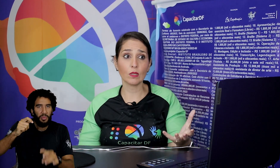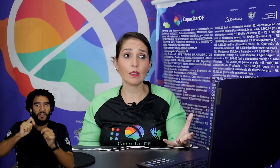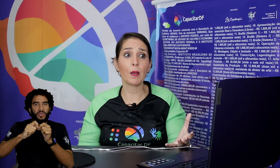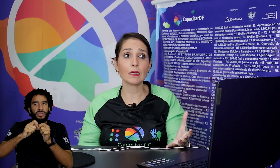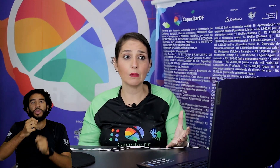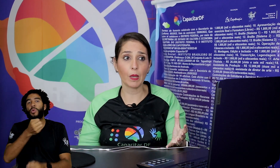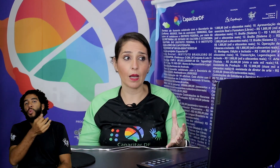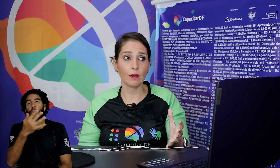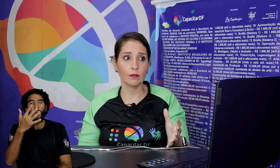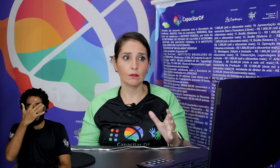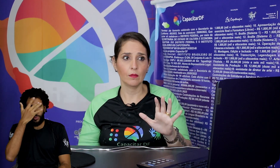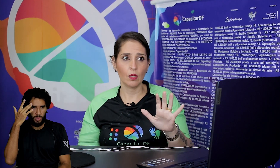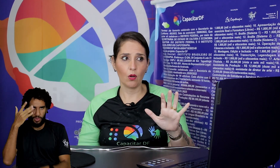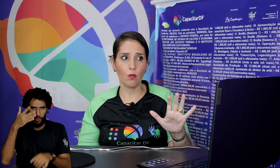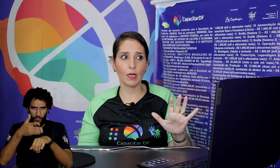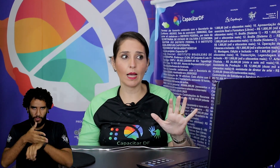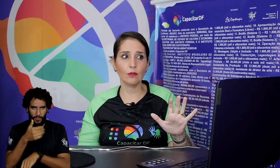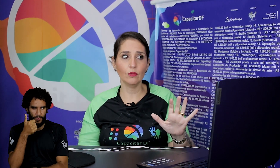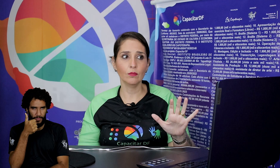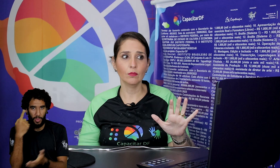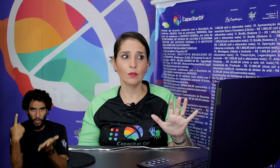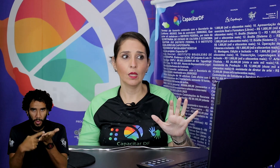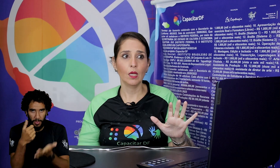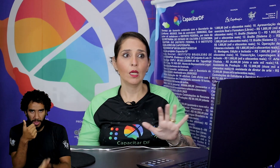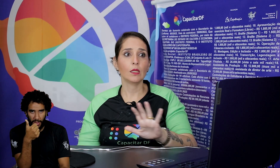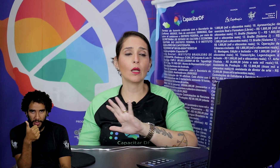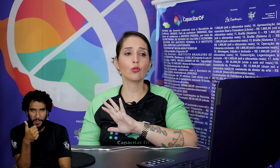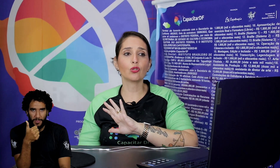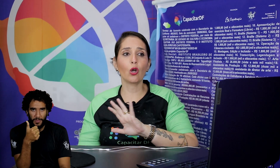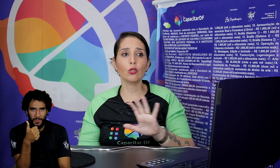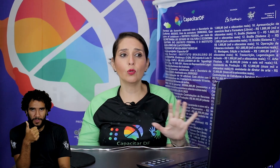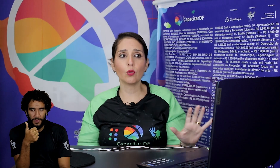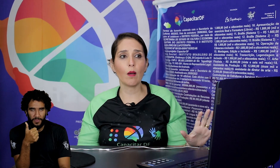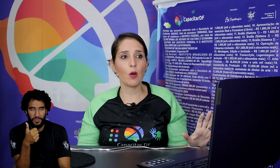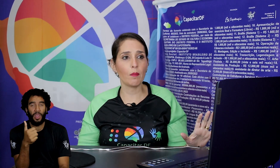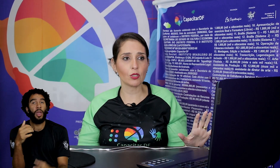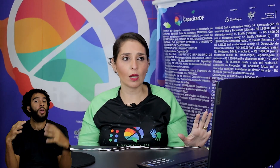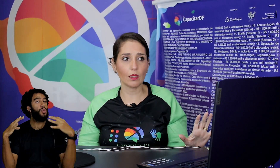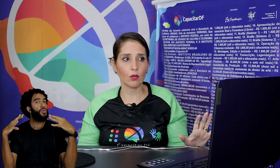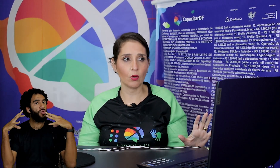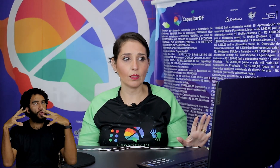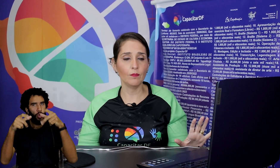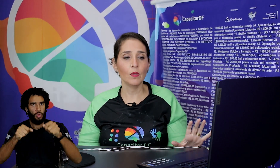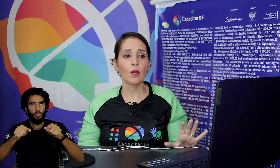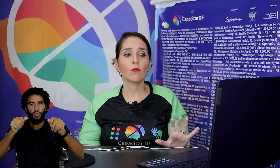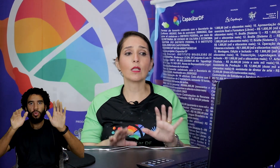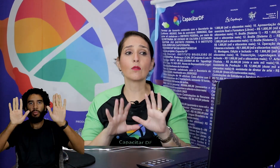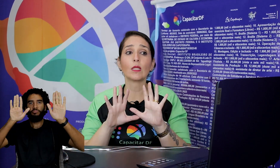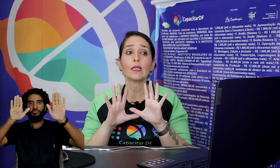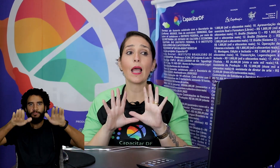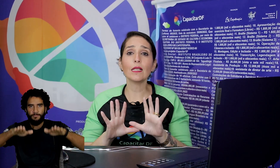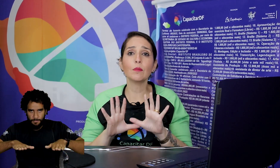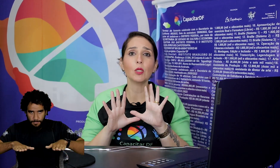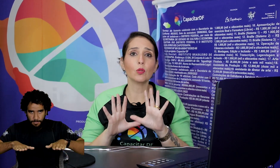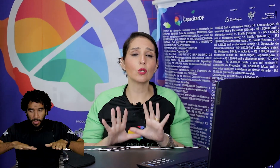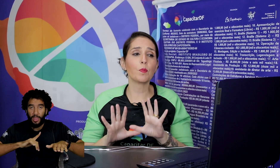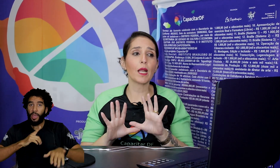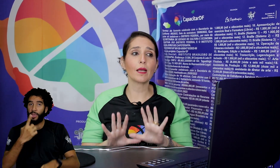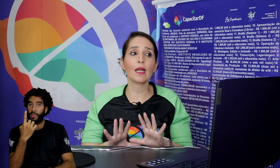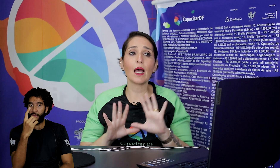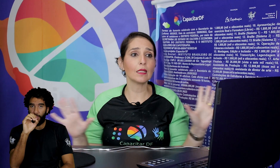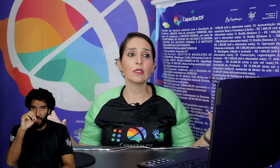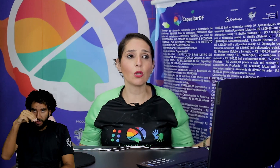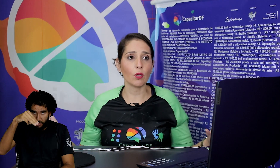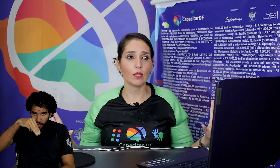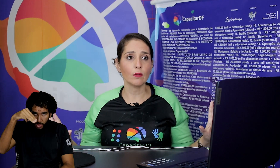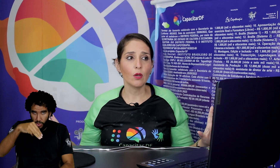vão conseguir participar. Combinado? Então, todo mundo com a mão abaixada agora. Vocês vão ter 10 minutos para